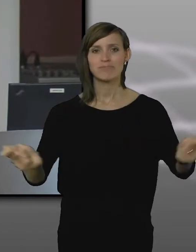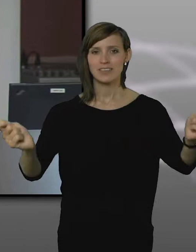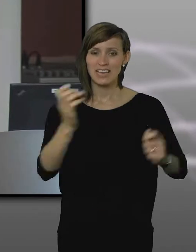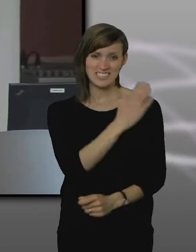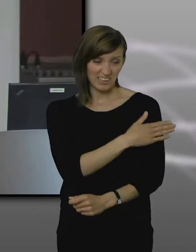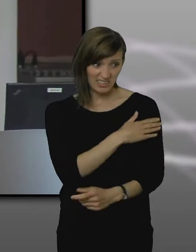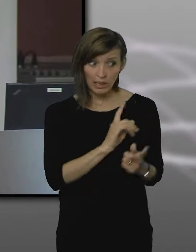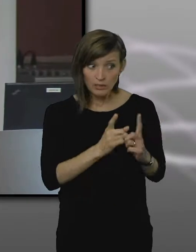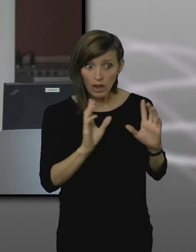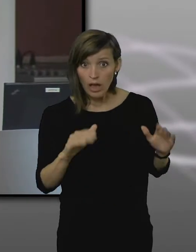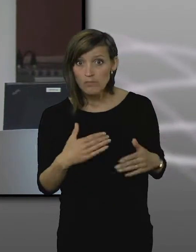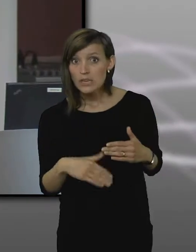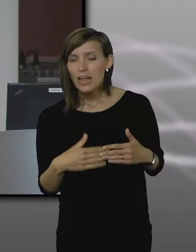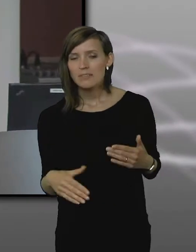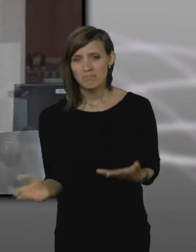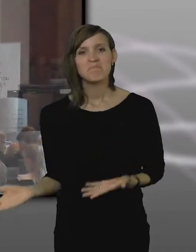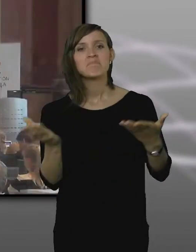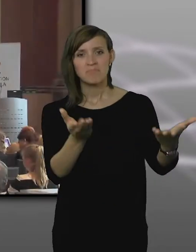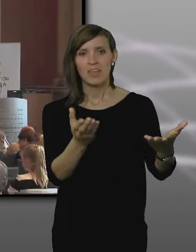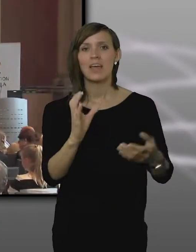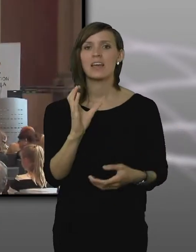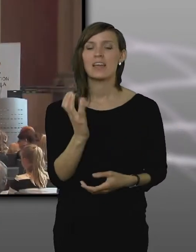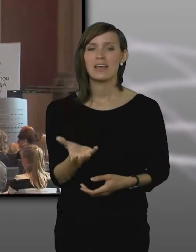höra. Varsågod Christer. Tack.